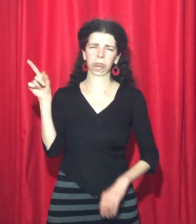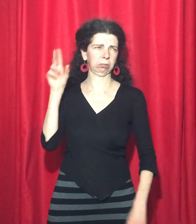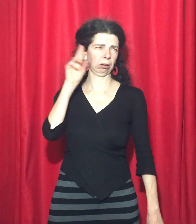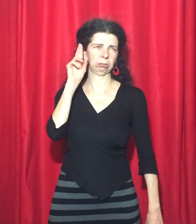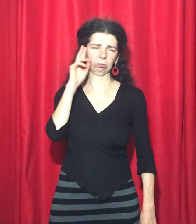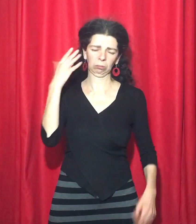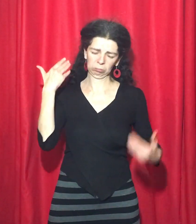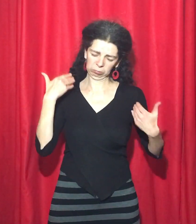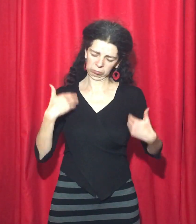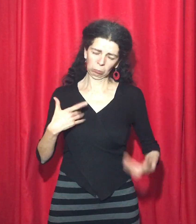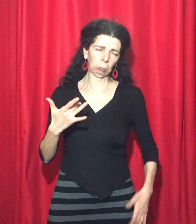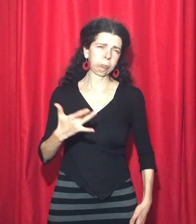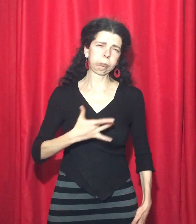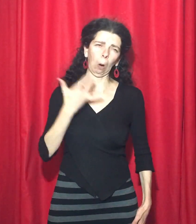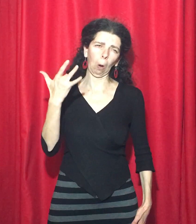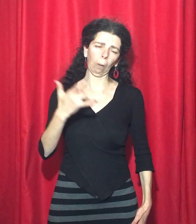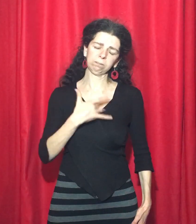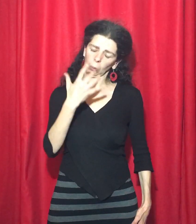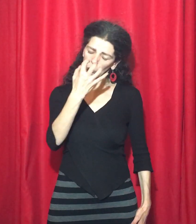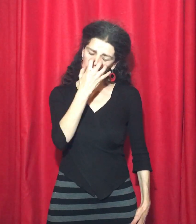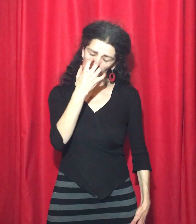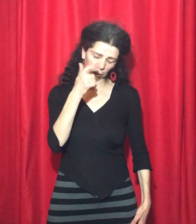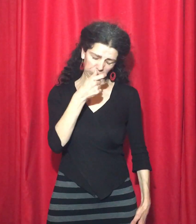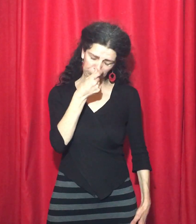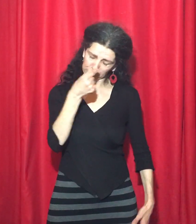Oui, il n'était rien qu'un pauvre petit cochon qui pue.